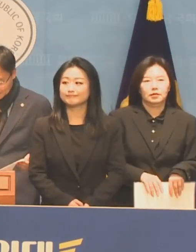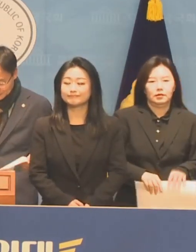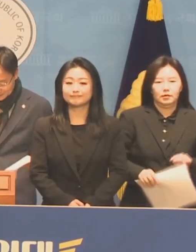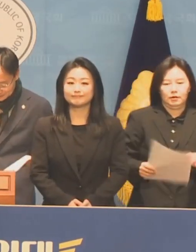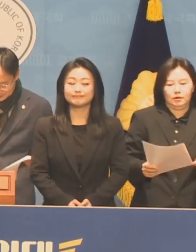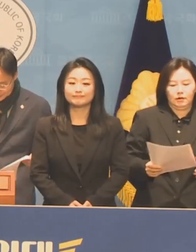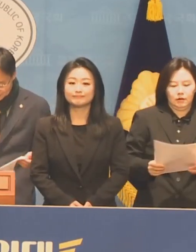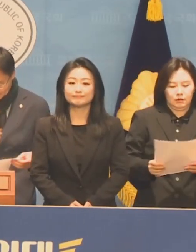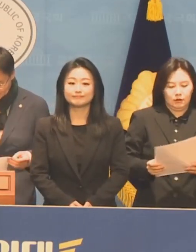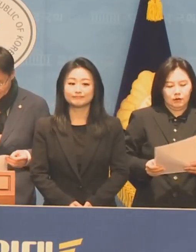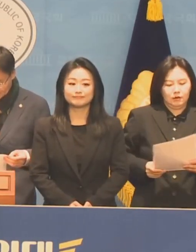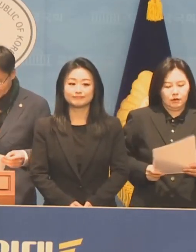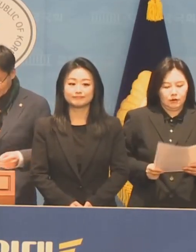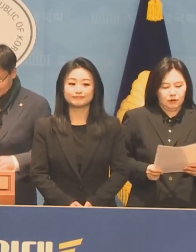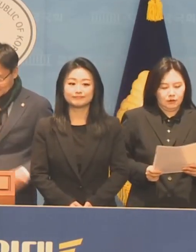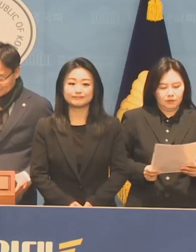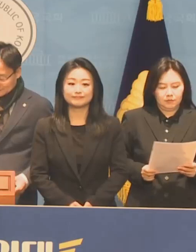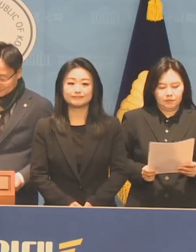네, 알겠습니다.